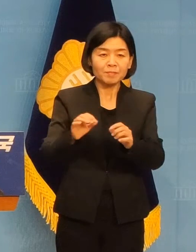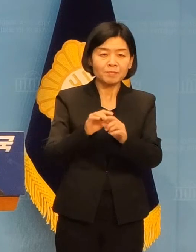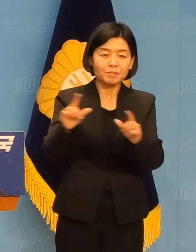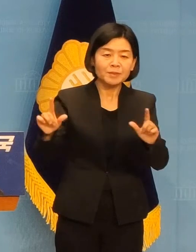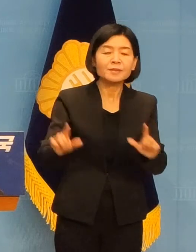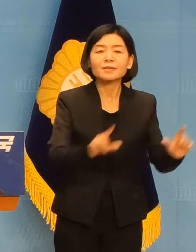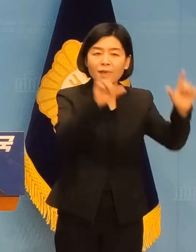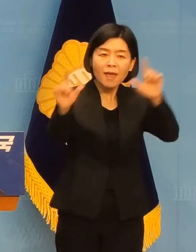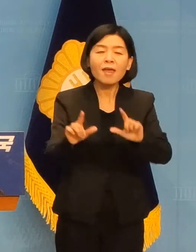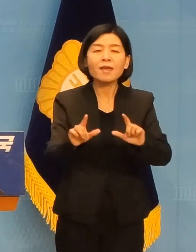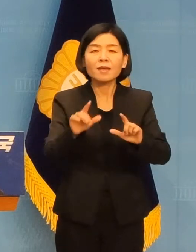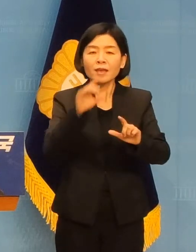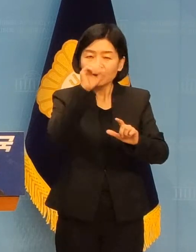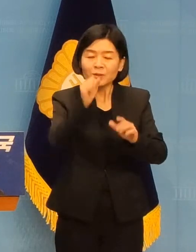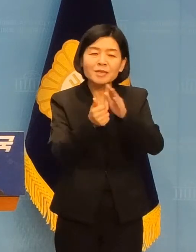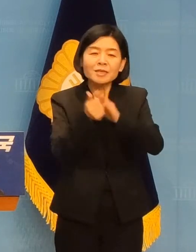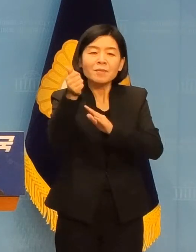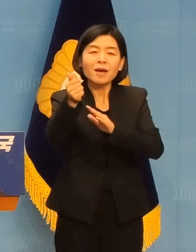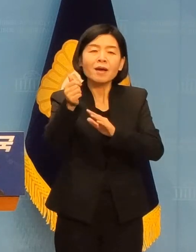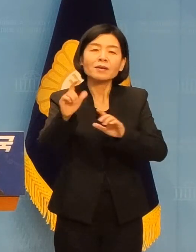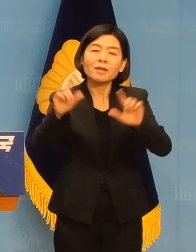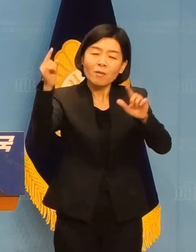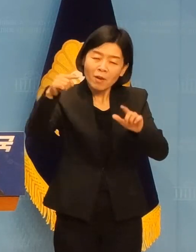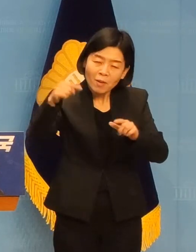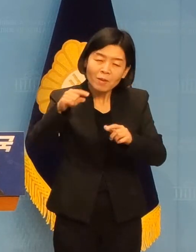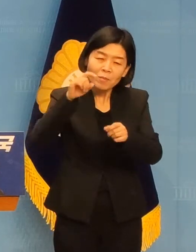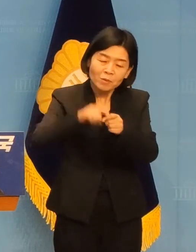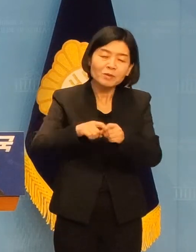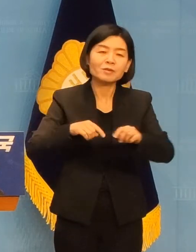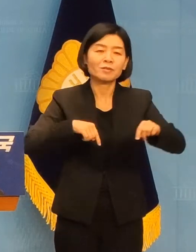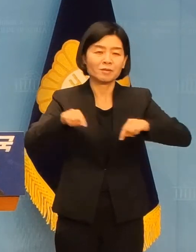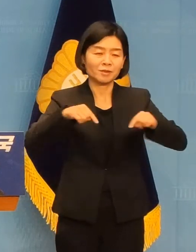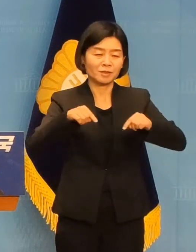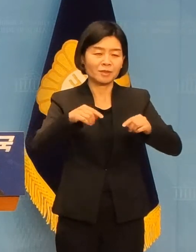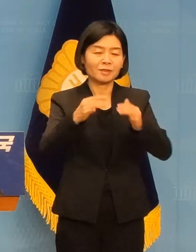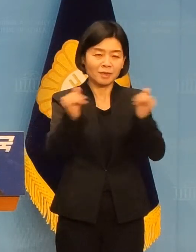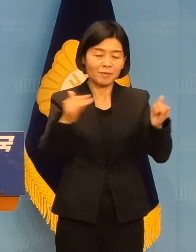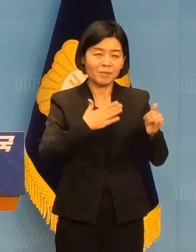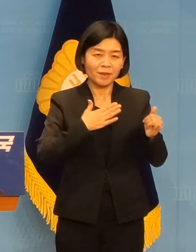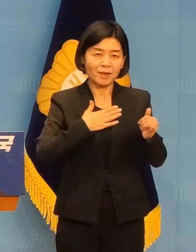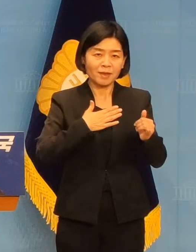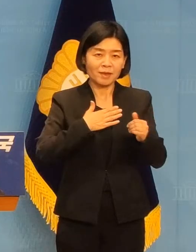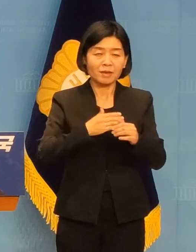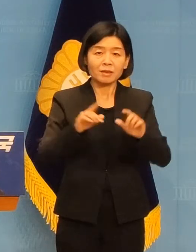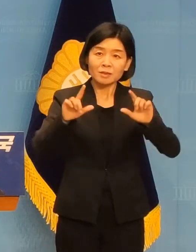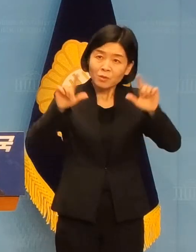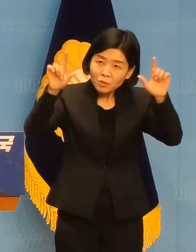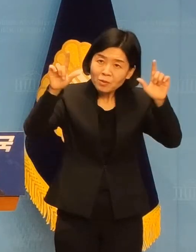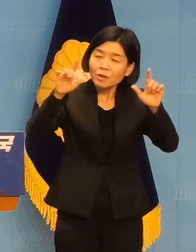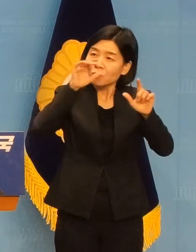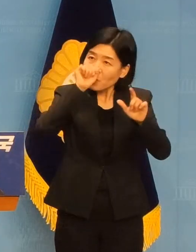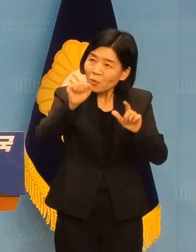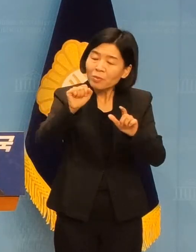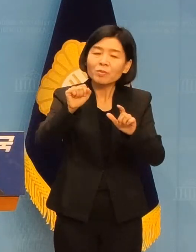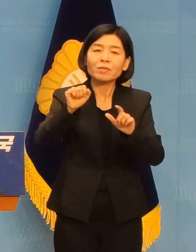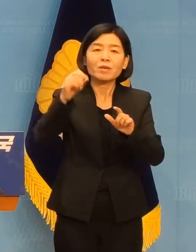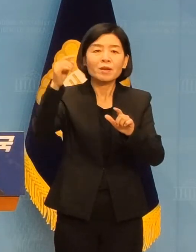위해 정치하는 사람, 저 정춘생, 조국의 봄날을 열기 위해 최고위원에